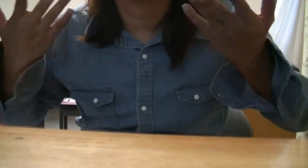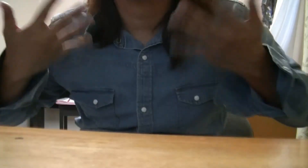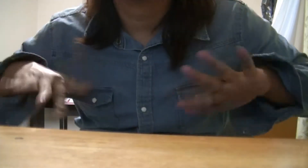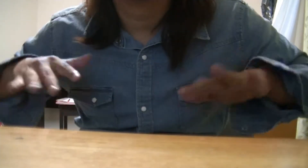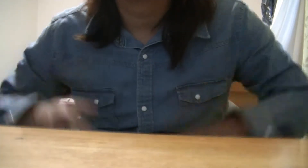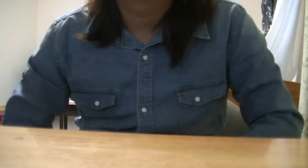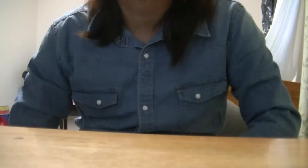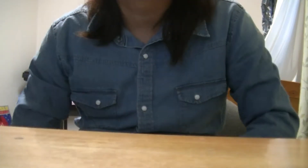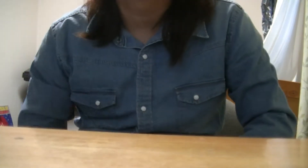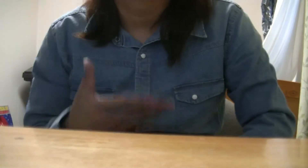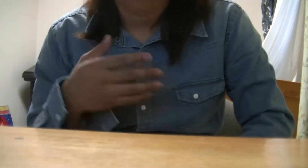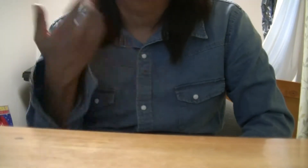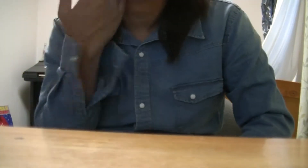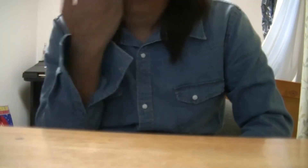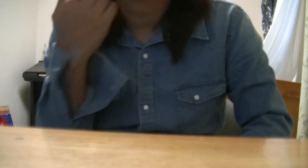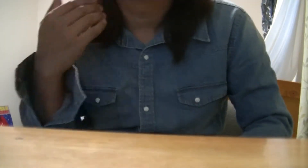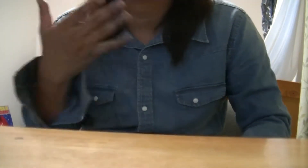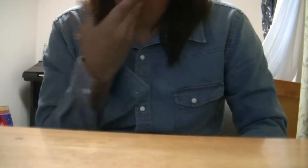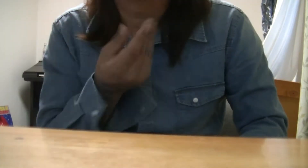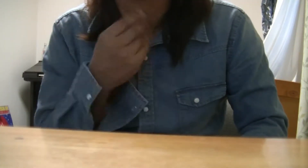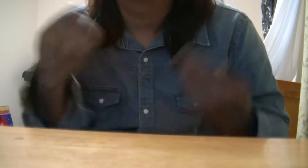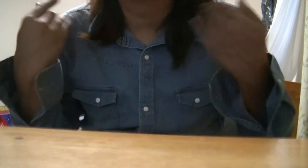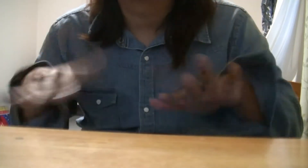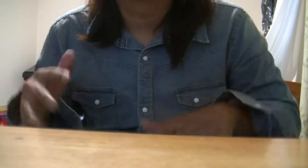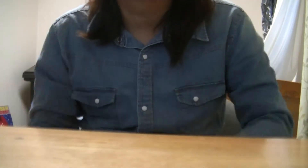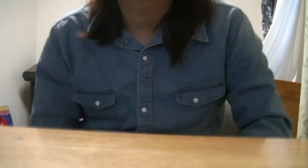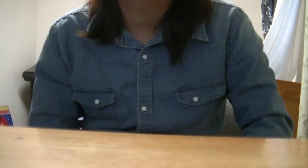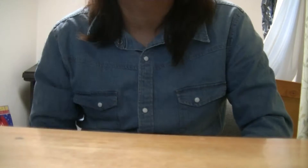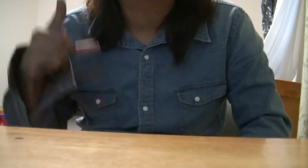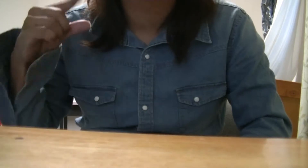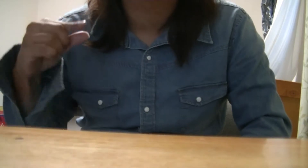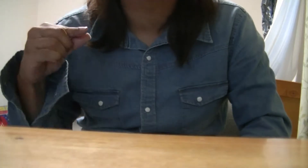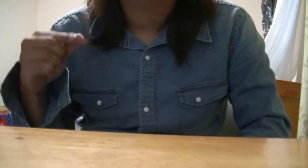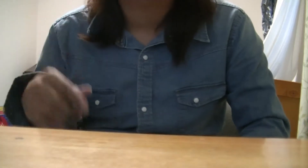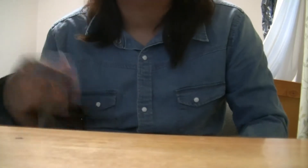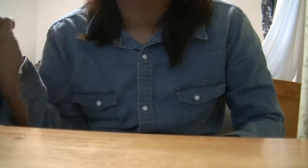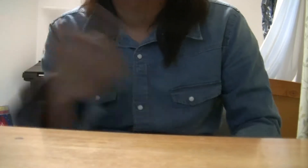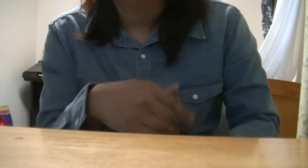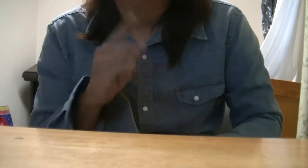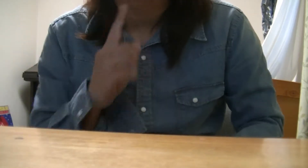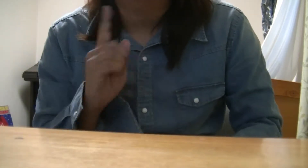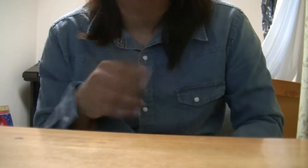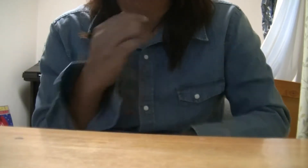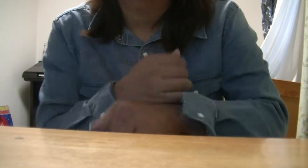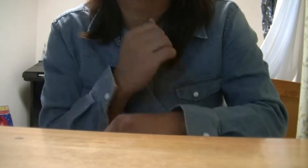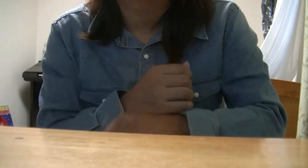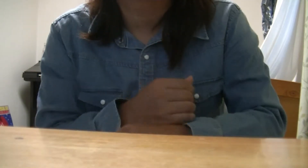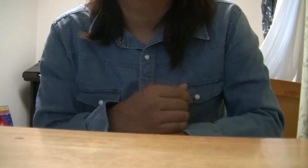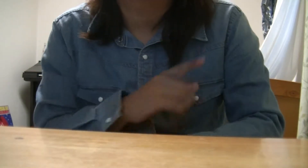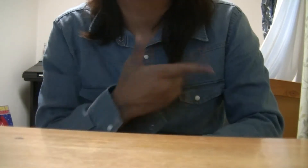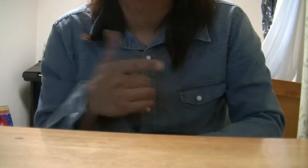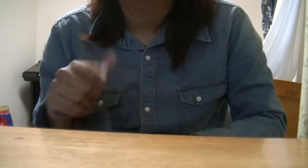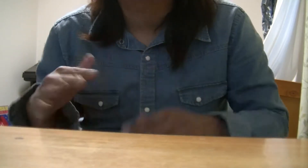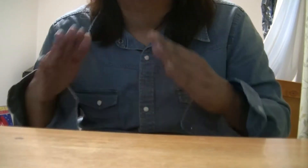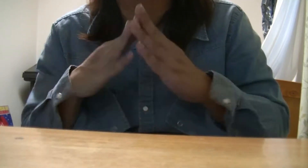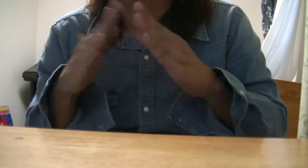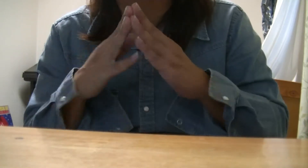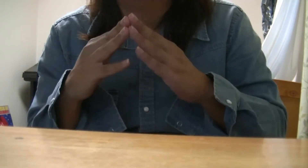も幸せにならないですよ。だからちょっと極端な言い方をすると、どれだけ店長は自分